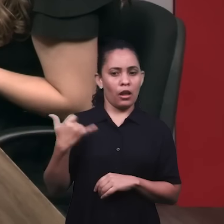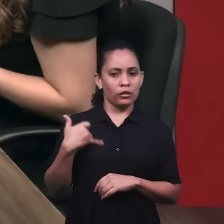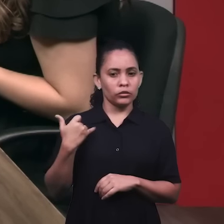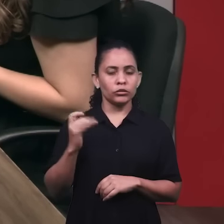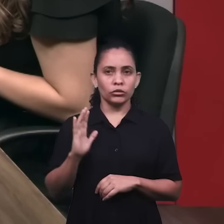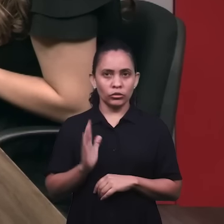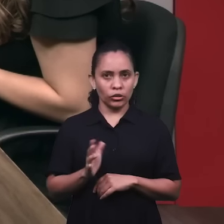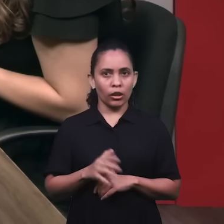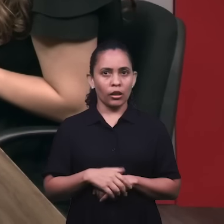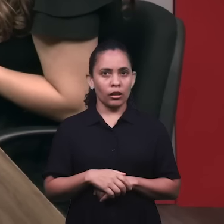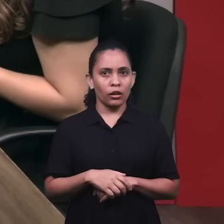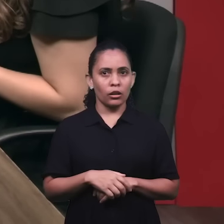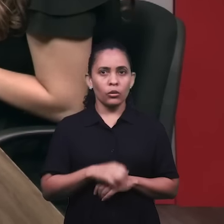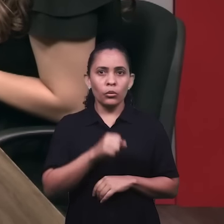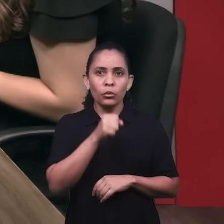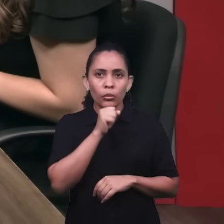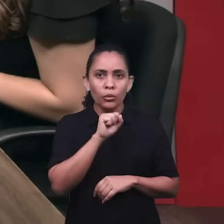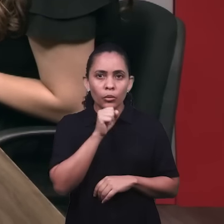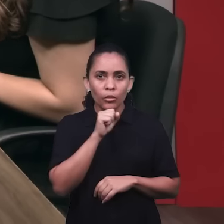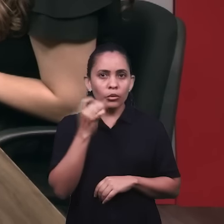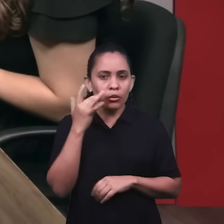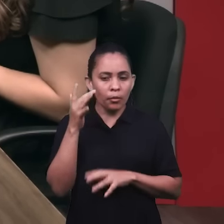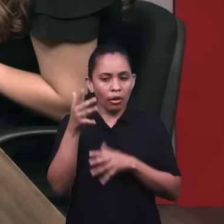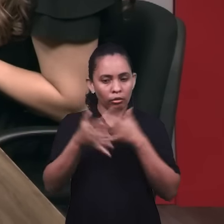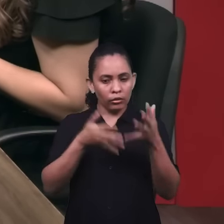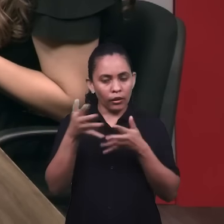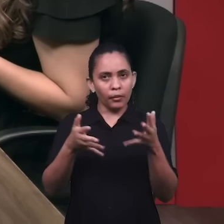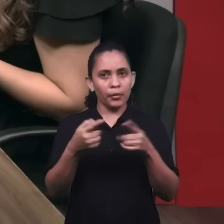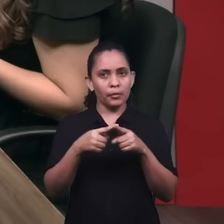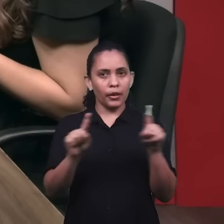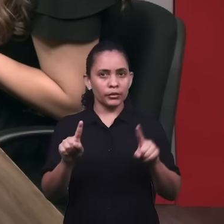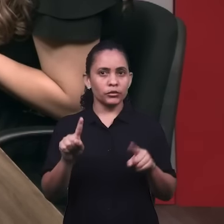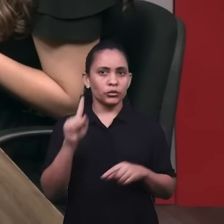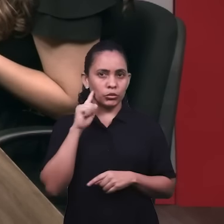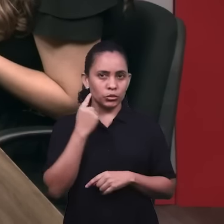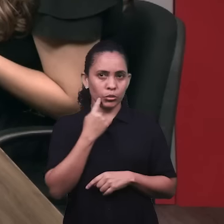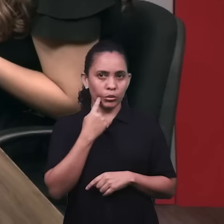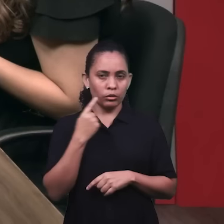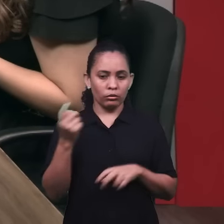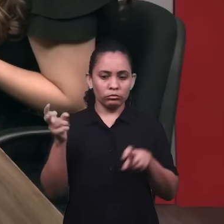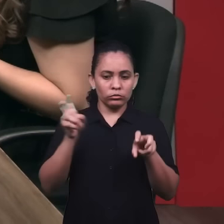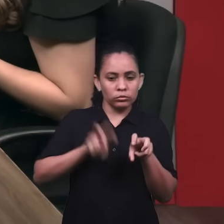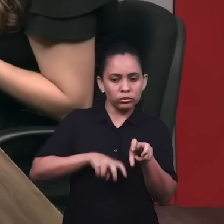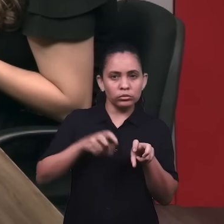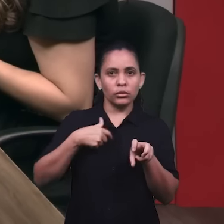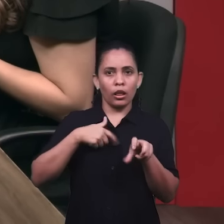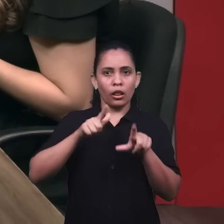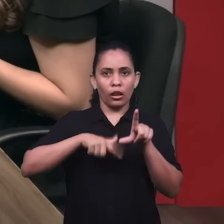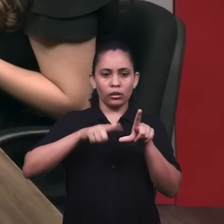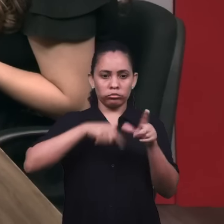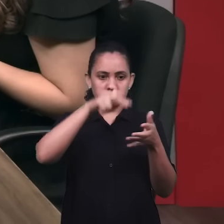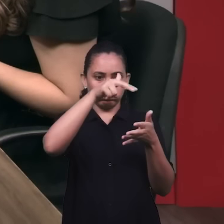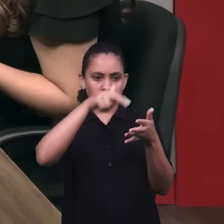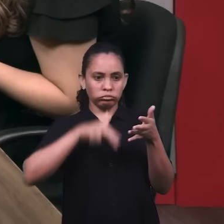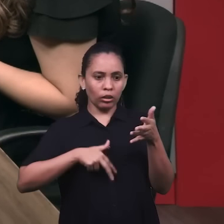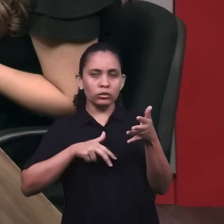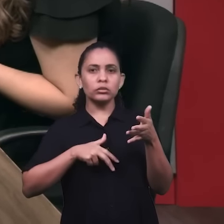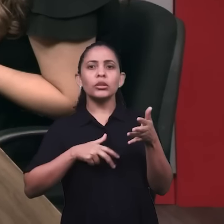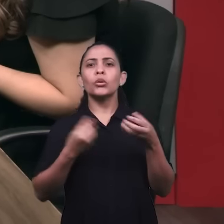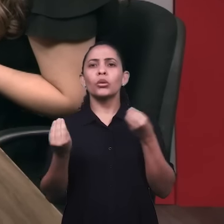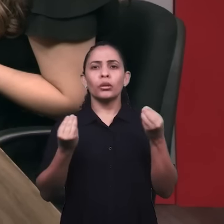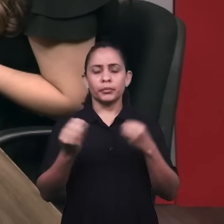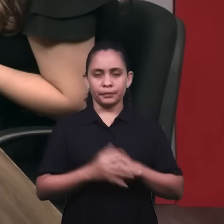bem avançada, assim, né? Um senhor, não sabia Libras e tinha surdos ali no meio letrados. E aí, o que